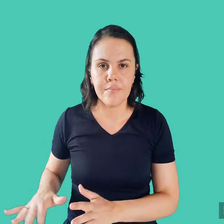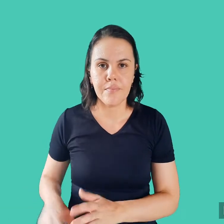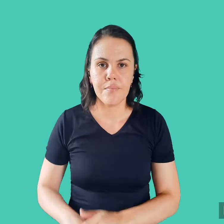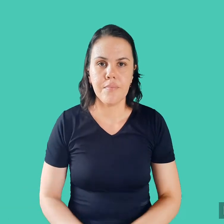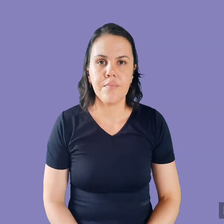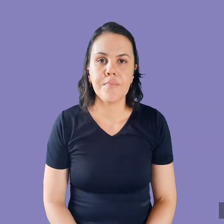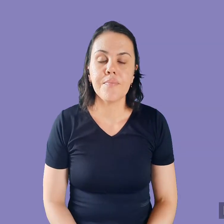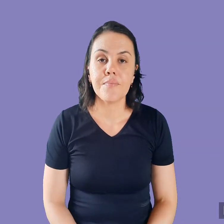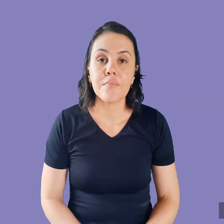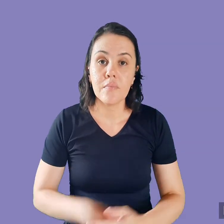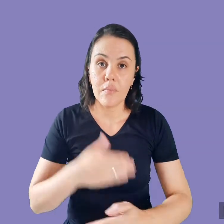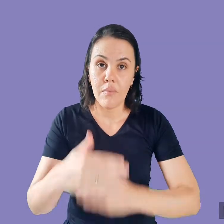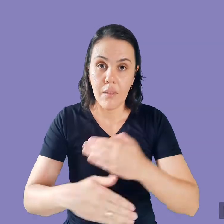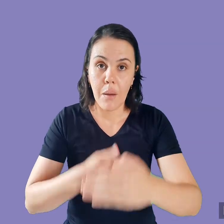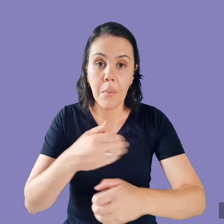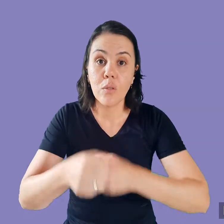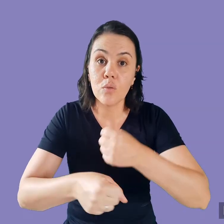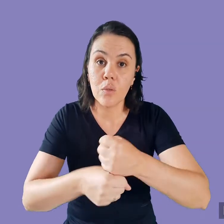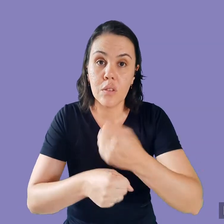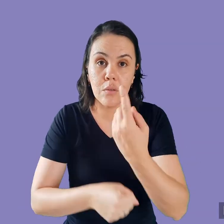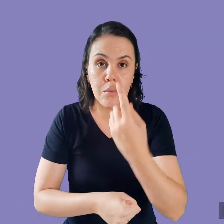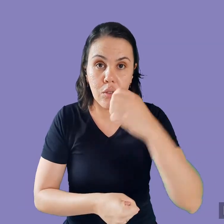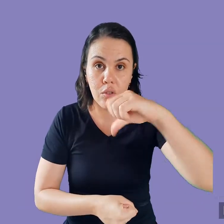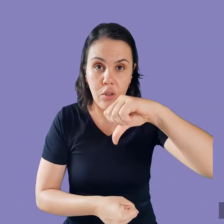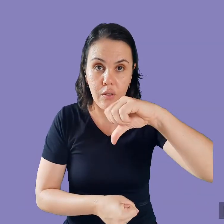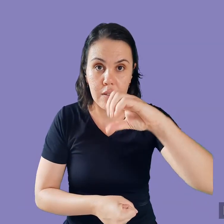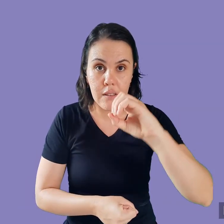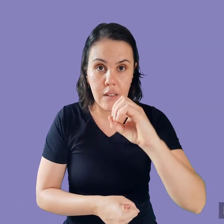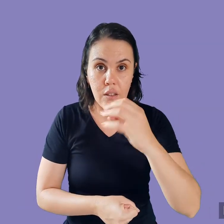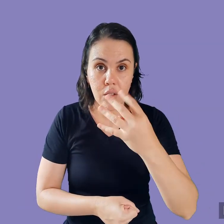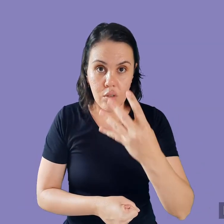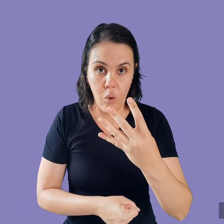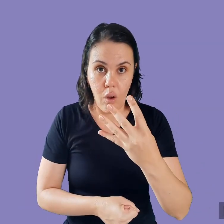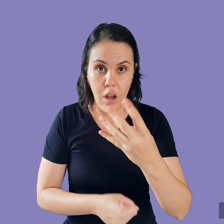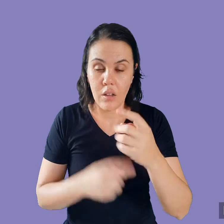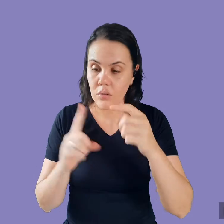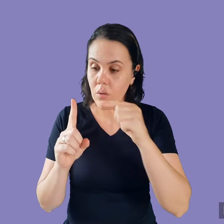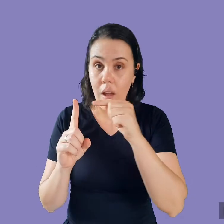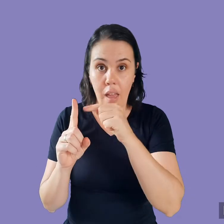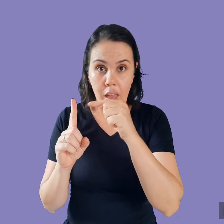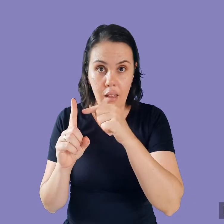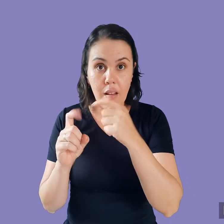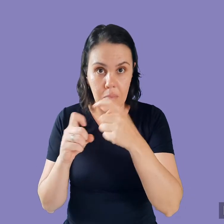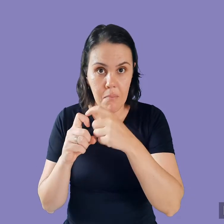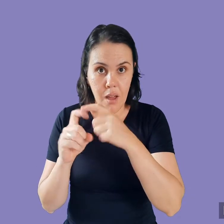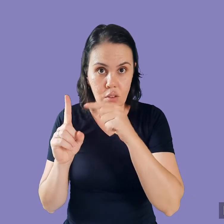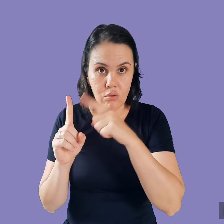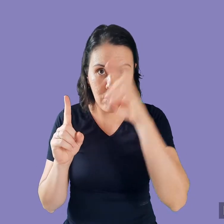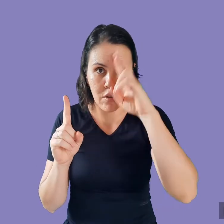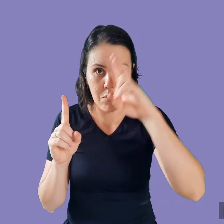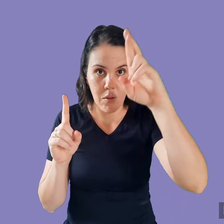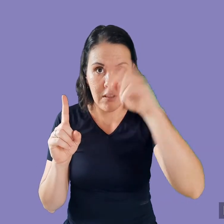Depois, no ano de 1904, esse médico responsável, ele decidiu fazer outra coisa.